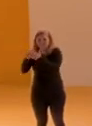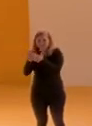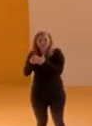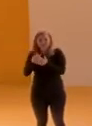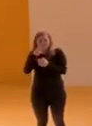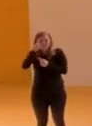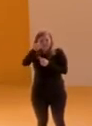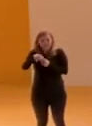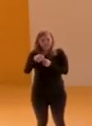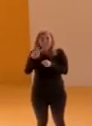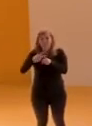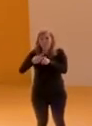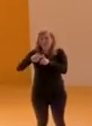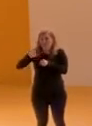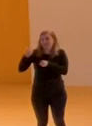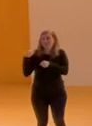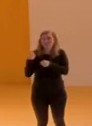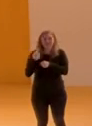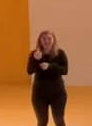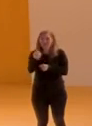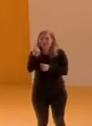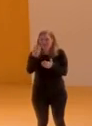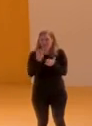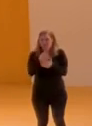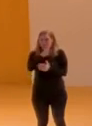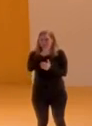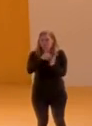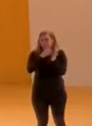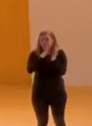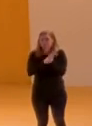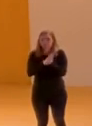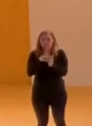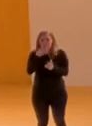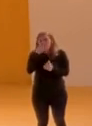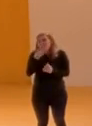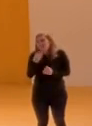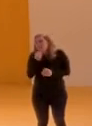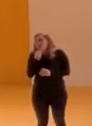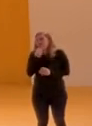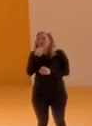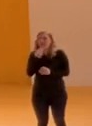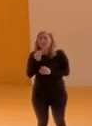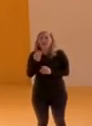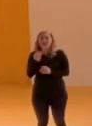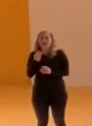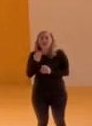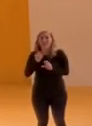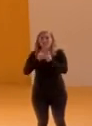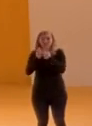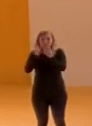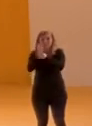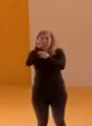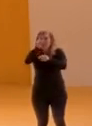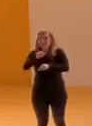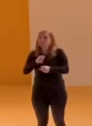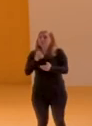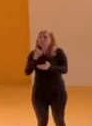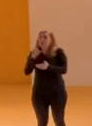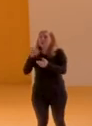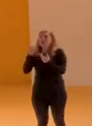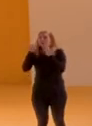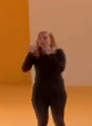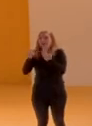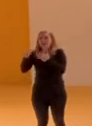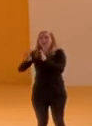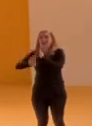odnotowany w wieku XXI więc jakiś wyłamany Wychodzi na to że wszystkie kraje się czegoś nauczyły o tej